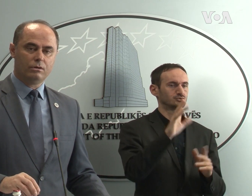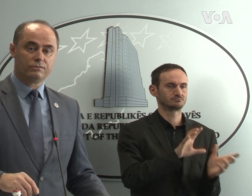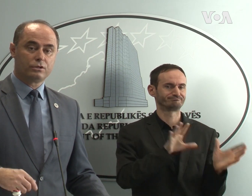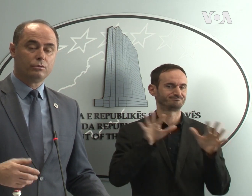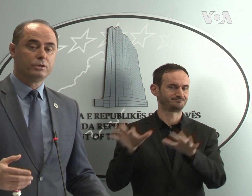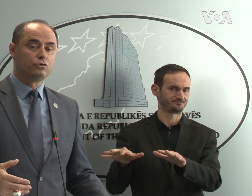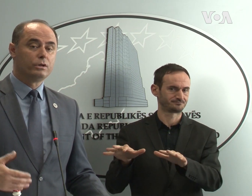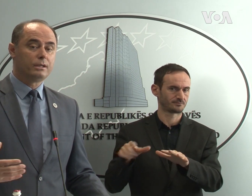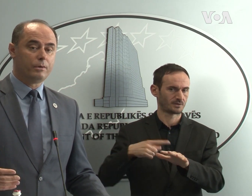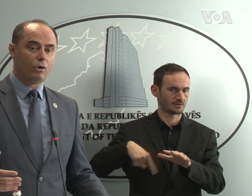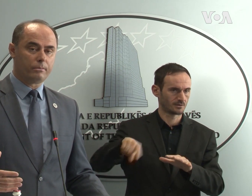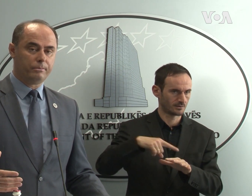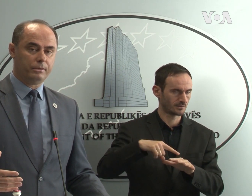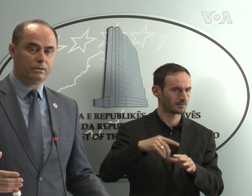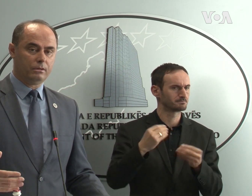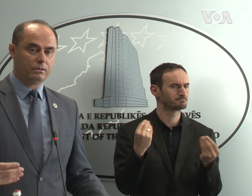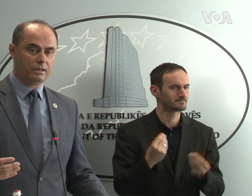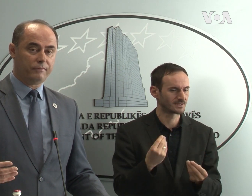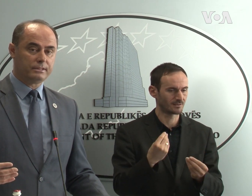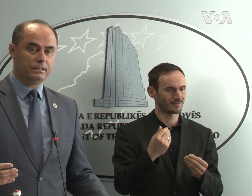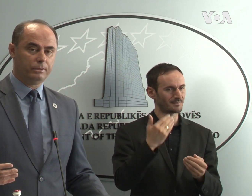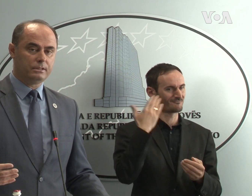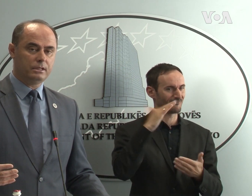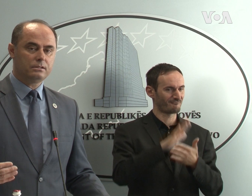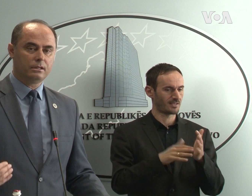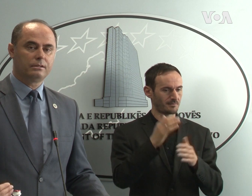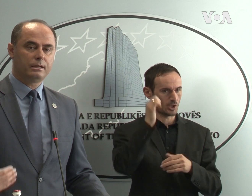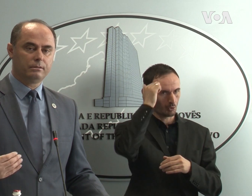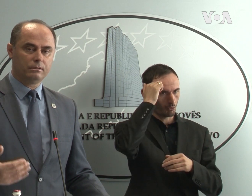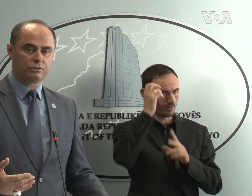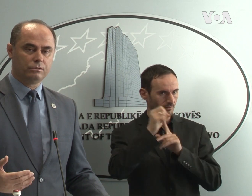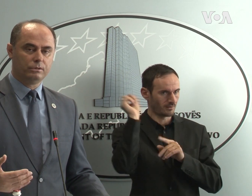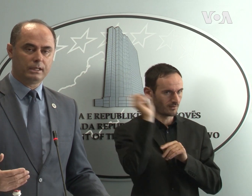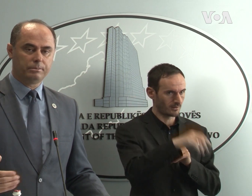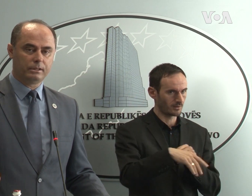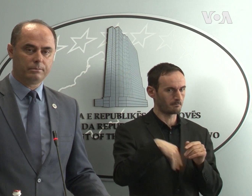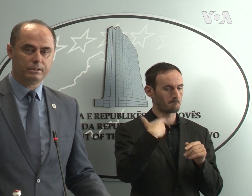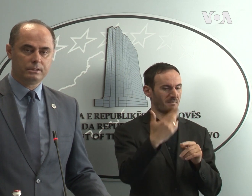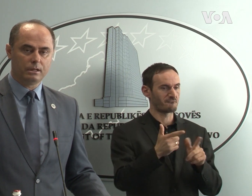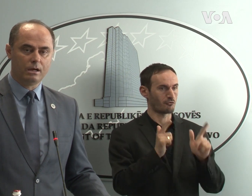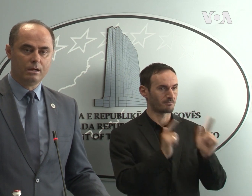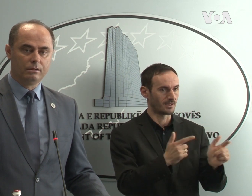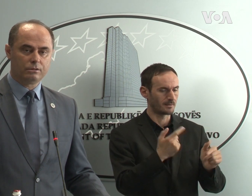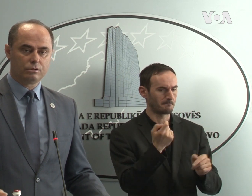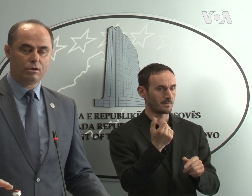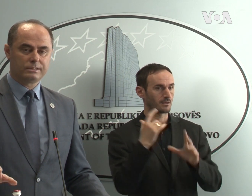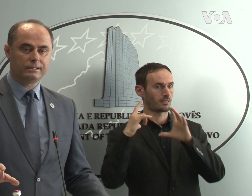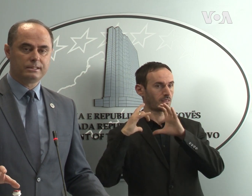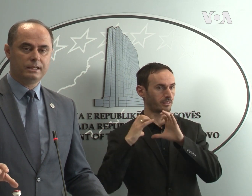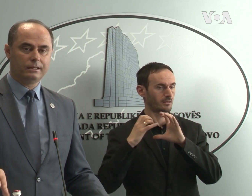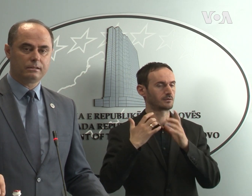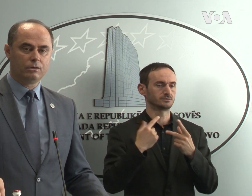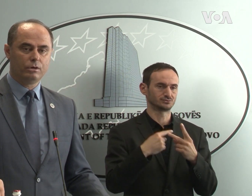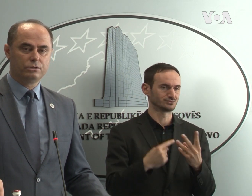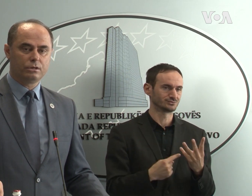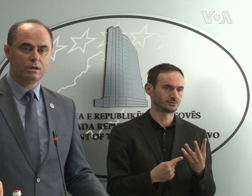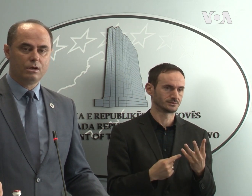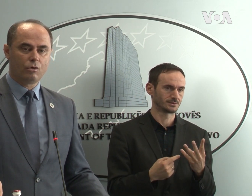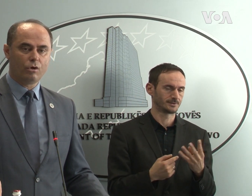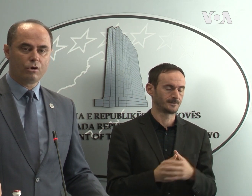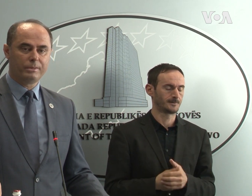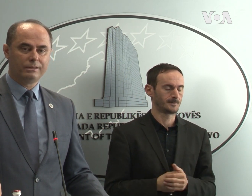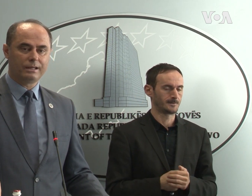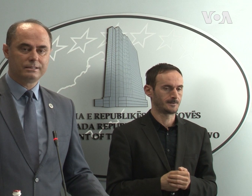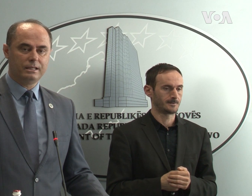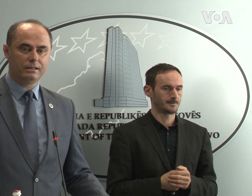sa kamenjem, oruženim napadom i svi su napadi usmereni na policiju. Statistički podaci pokazuju da se beleži drastičan pad šverca